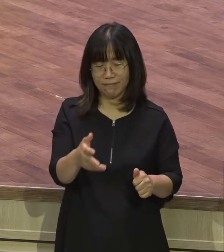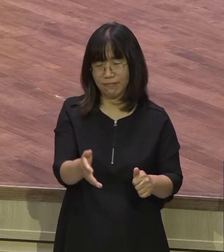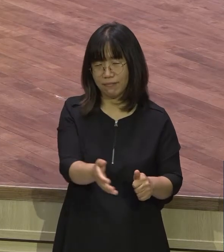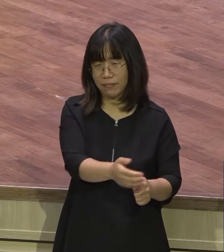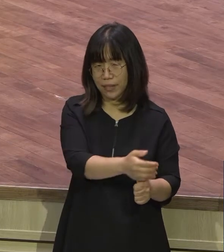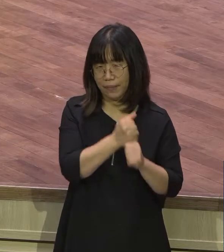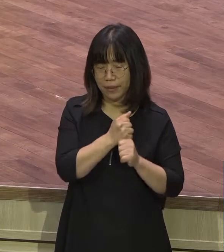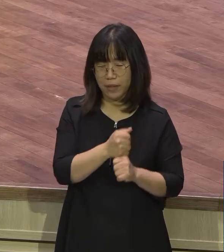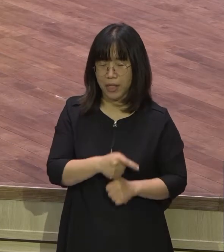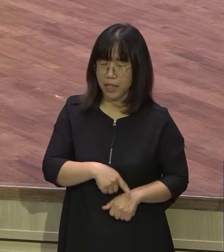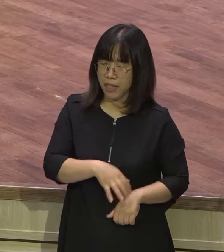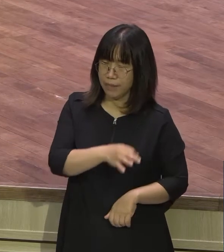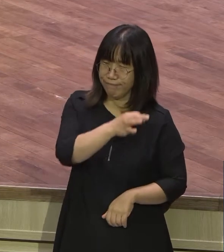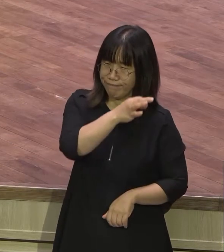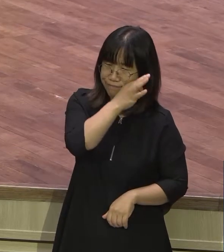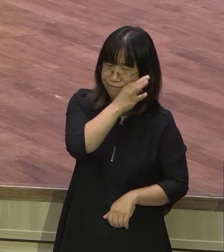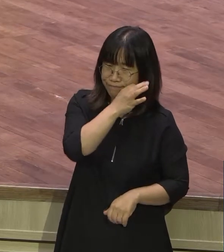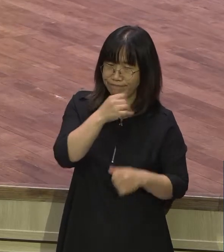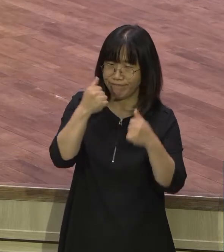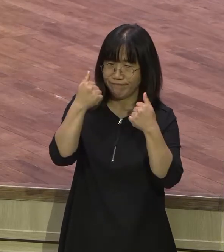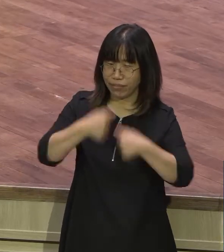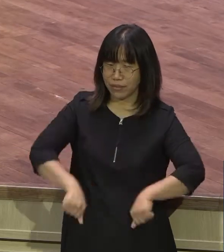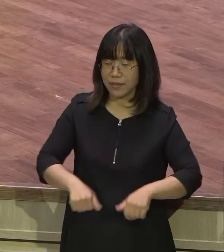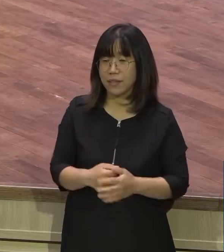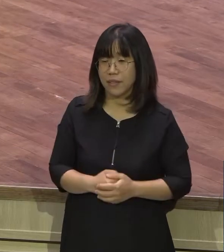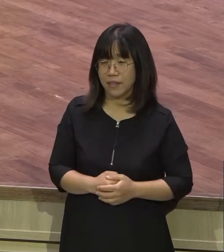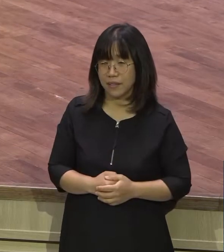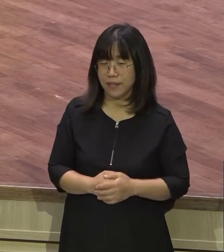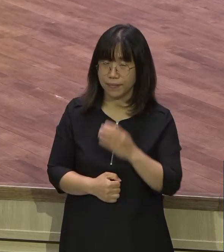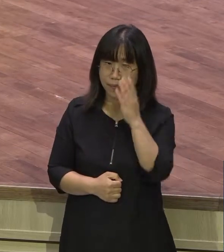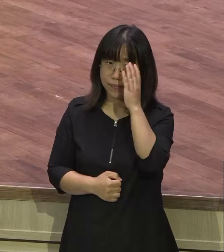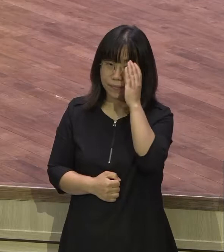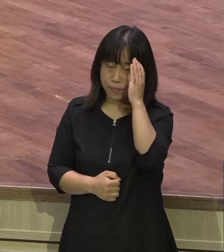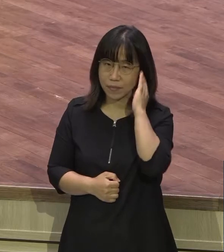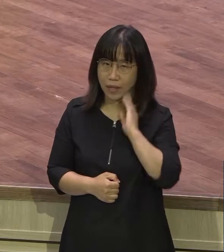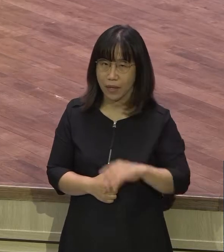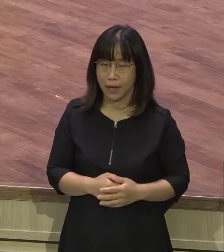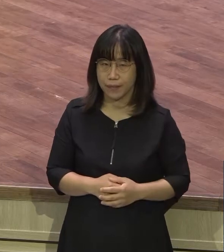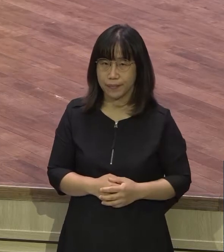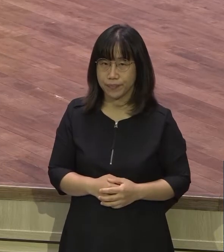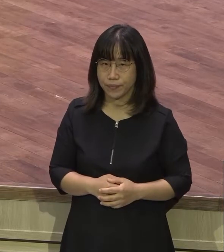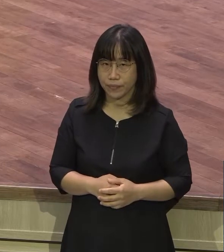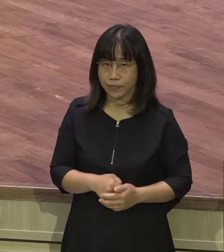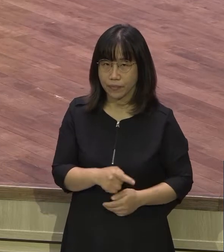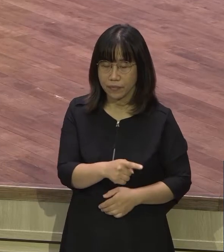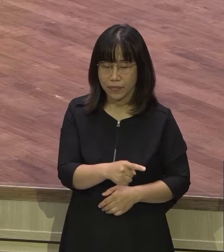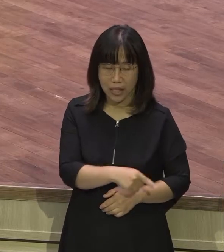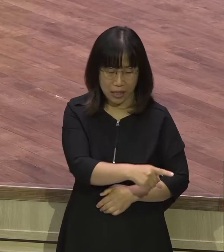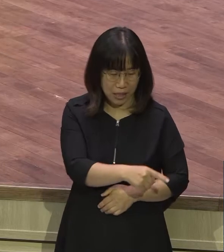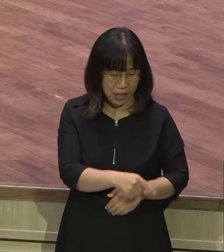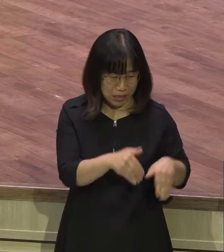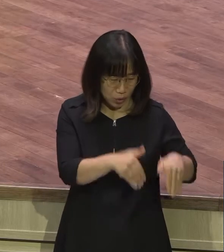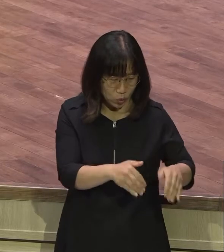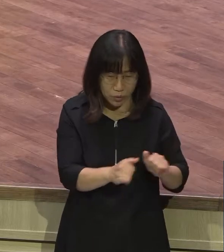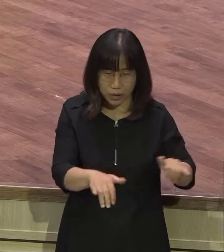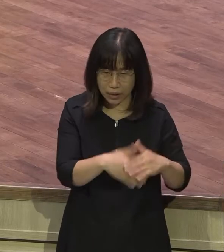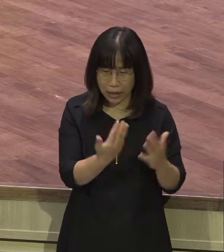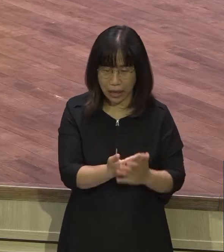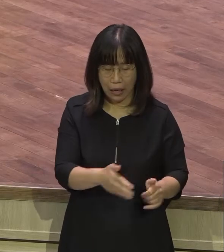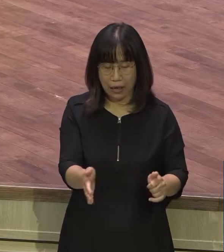그게 그 불쌍한 사람들 어린 사람들 불쌍한 게 좀 칭찬받고 인정받을게 그 없는 사람들 그거를